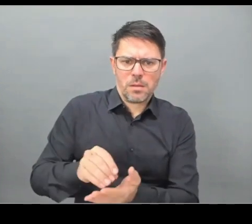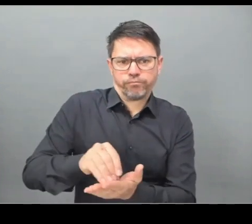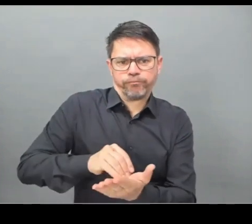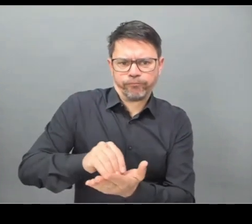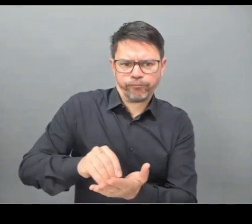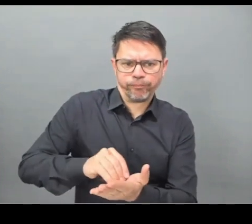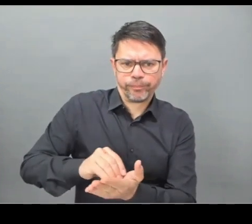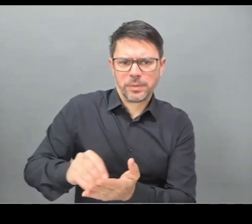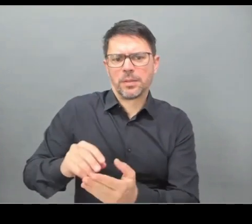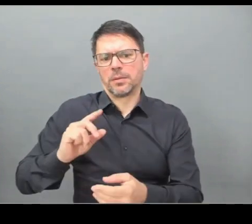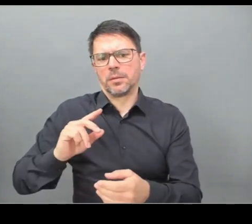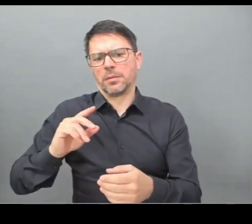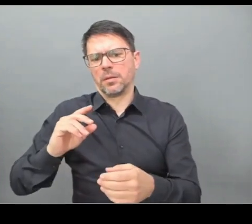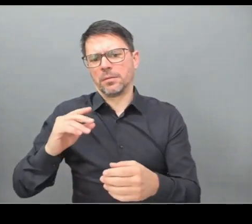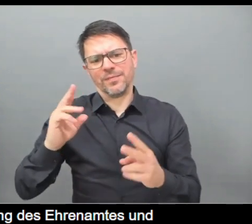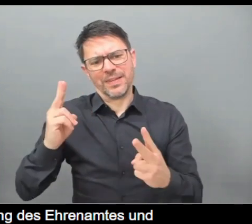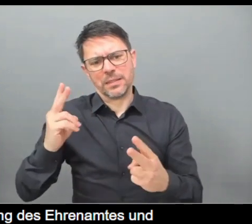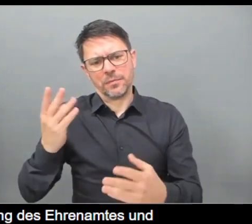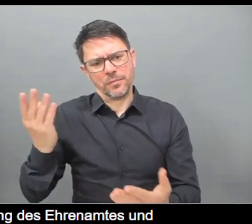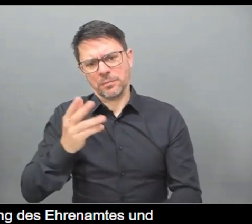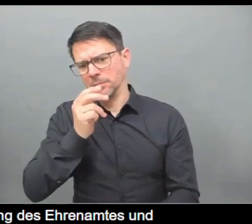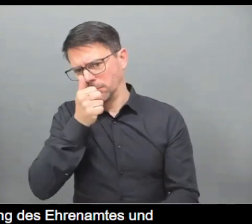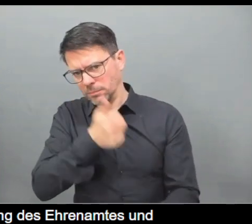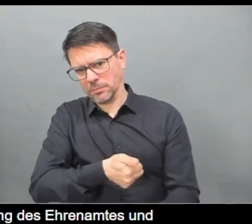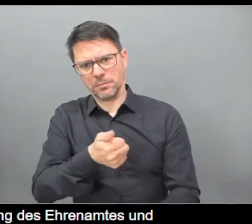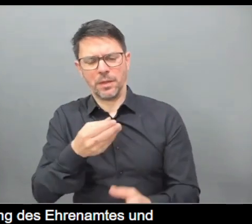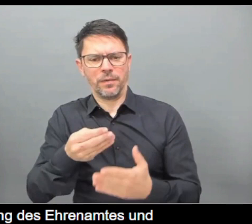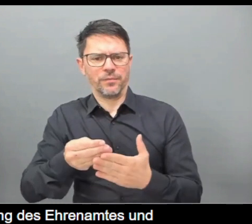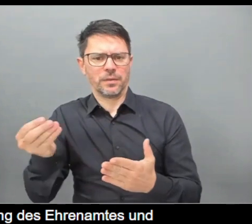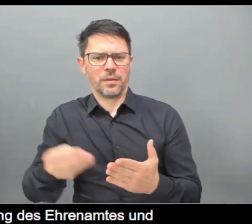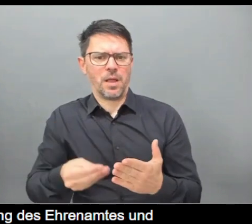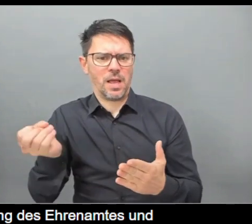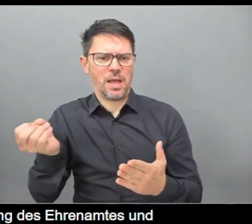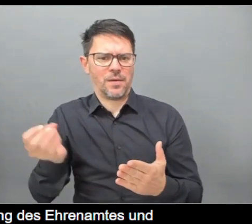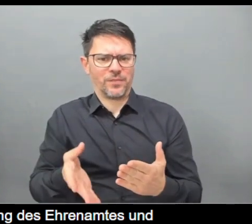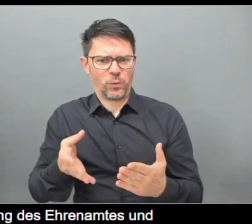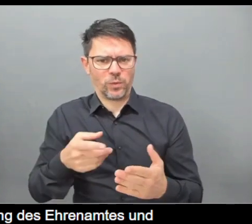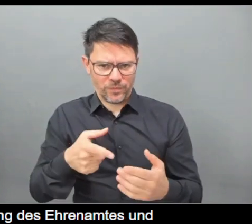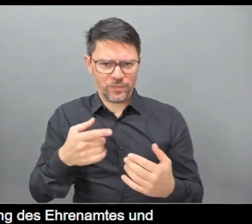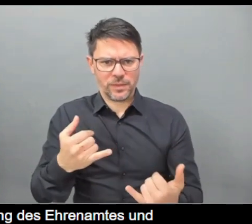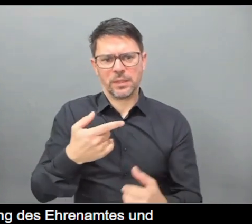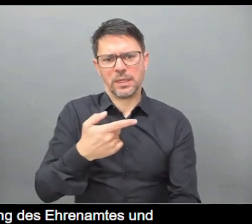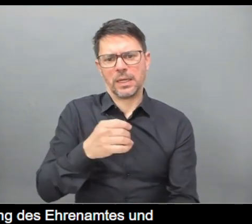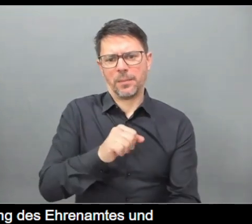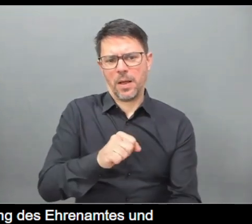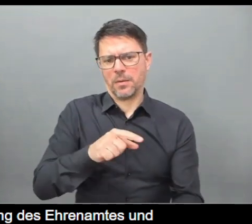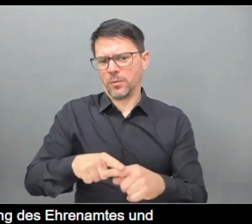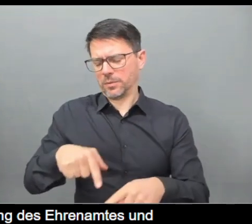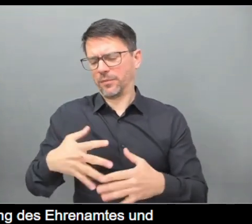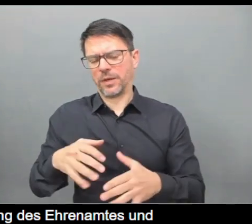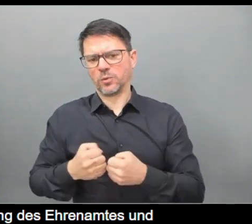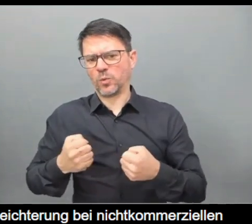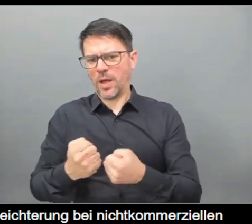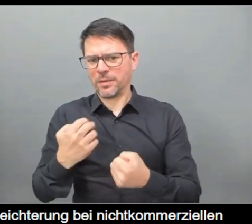in Bayern durchführbar, wenn sie für Besucher kostenlos sind. Es handelt sich dabei also um ca. 47.000